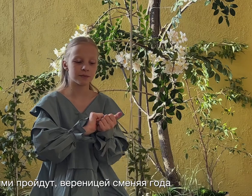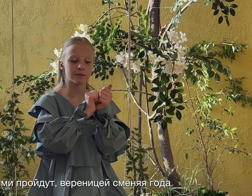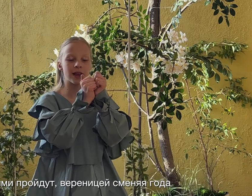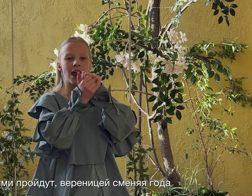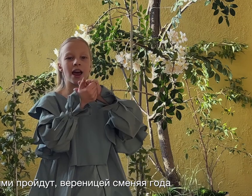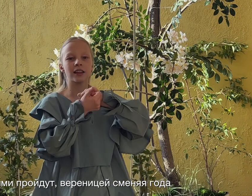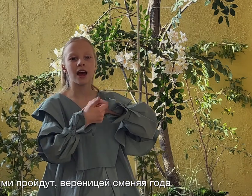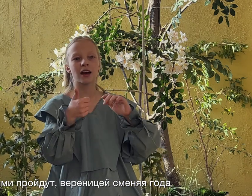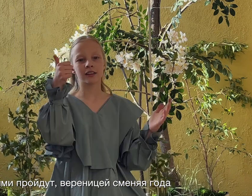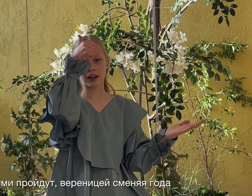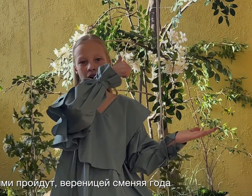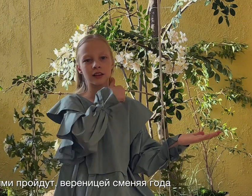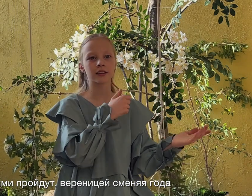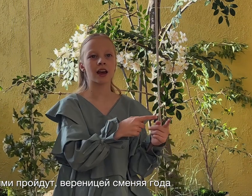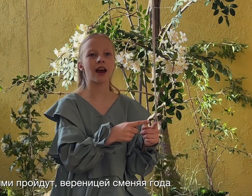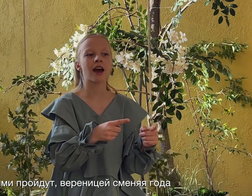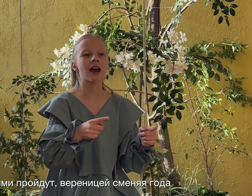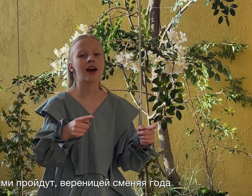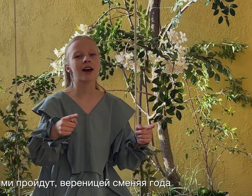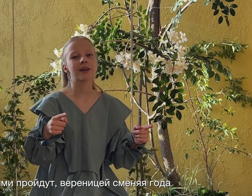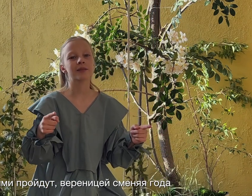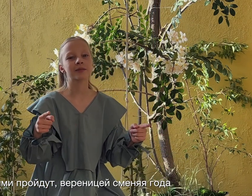вереницей сменяя года.